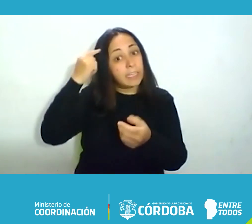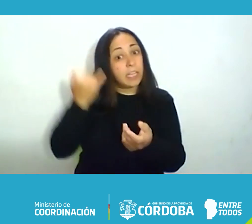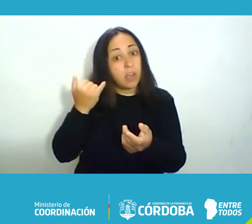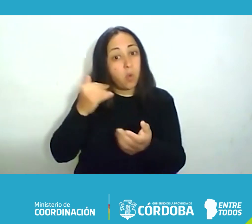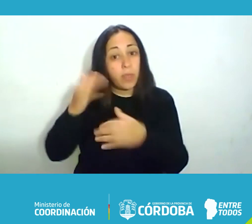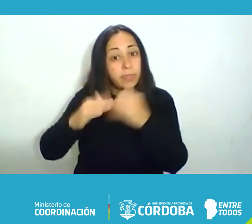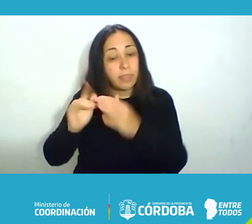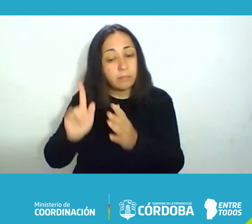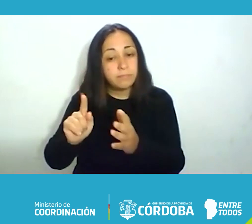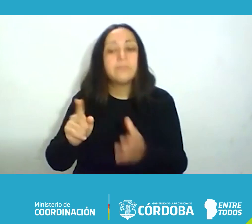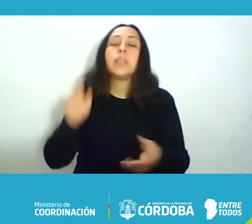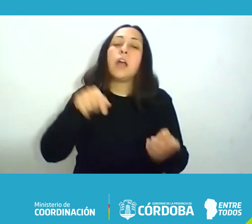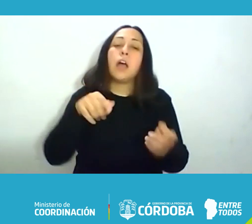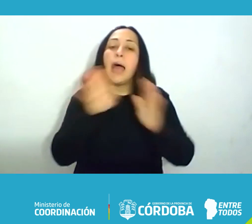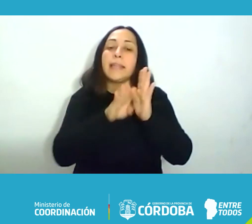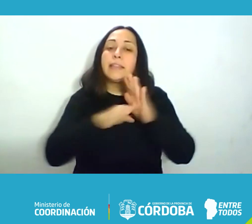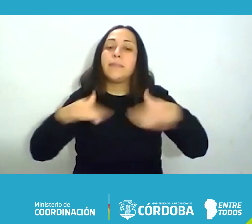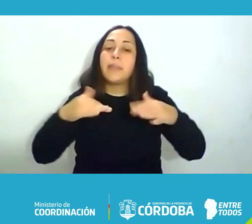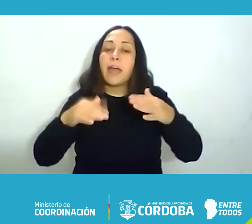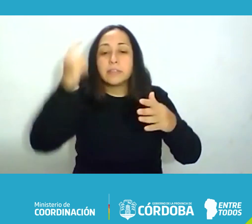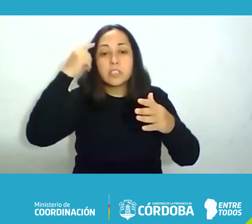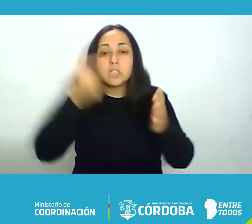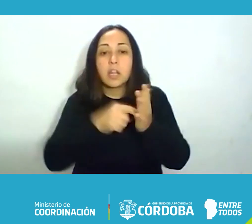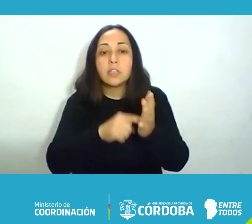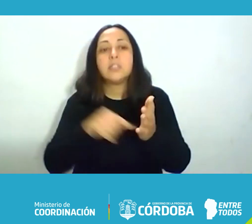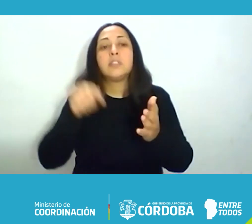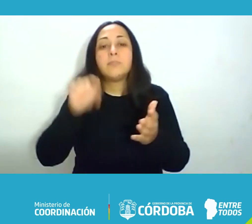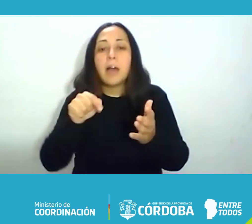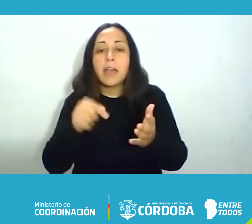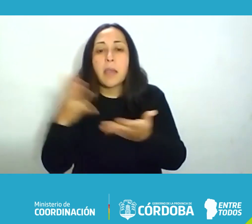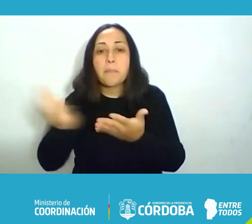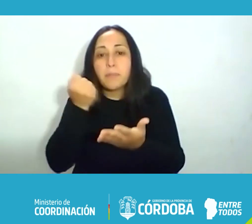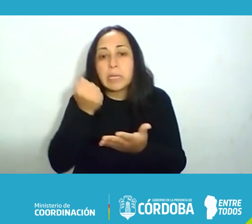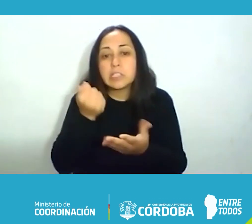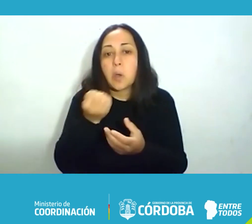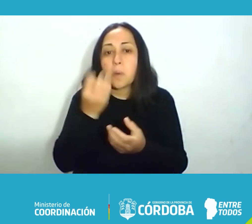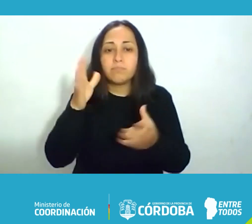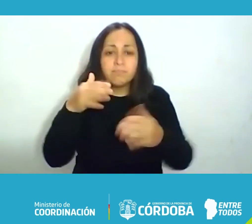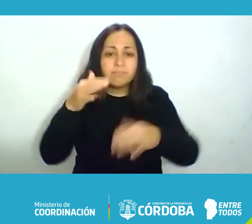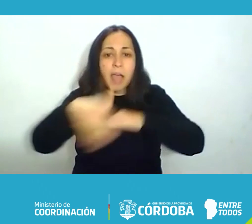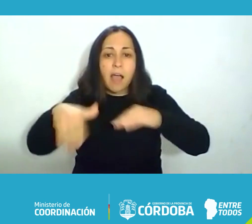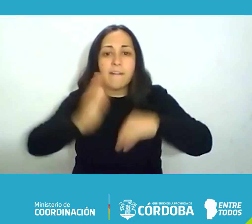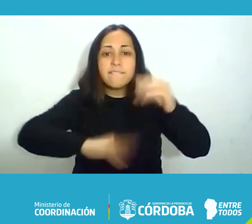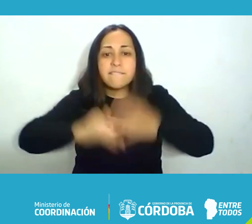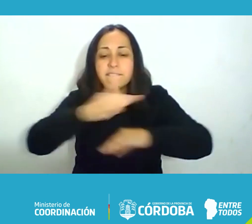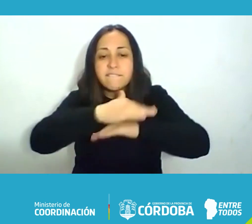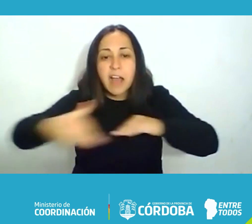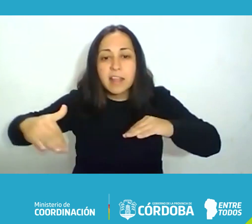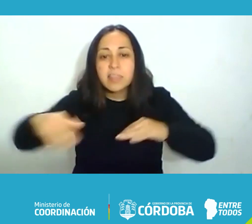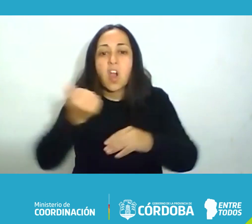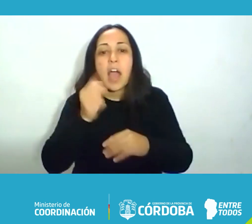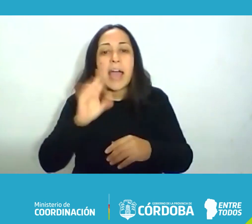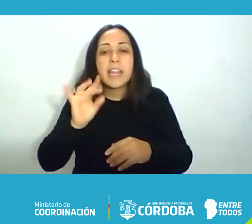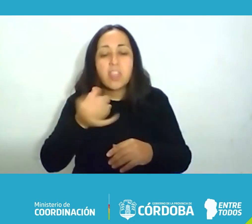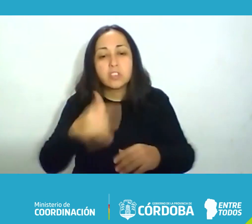lo largo de la traza. Las actividades consideradas y que formaron parte del análisis son los obradores, las expropiaciones, planta de asfalto, uso del yacimiento de suelo de material de